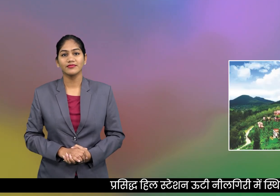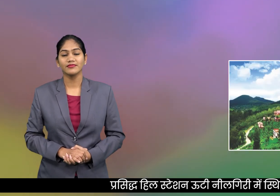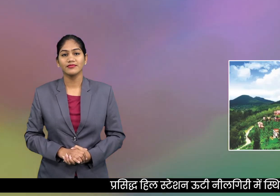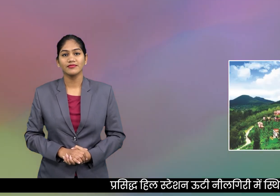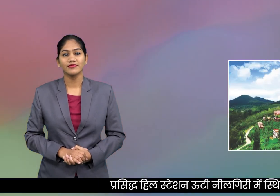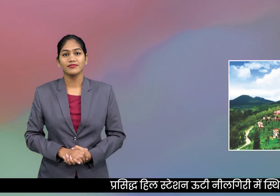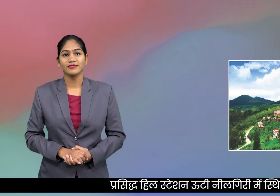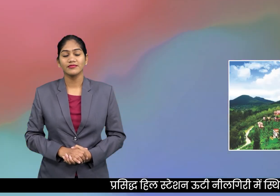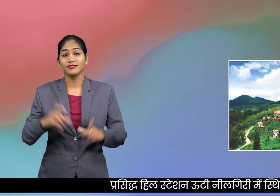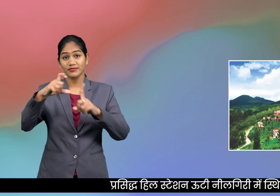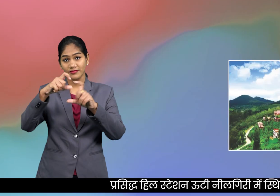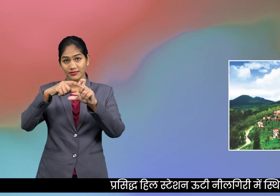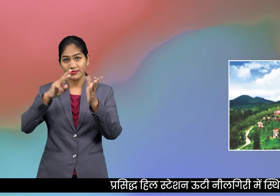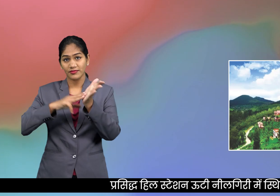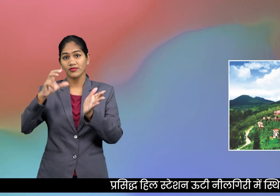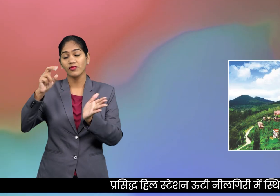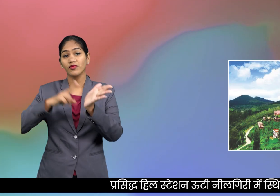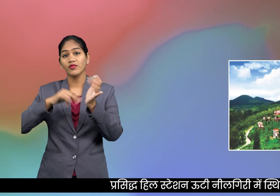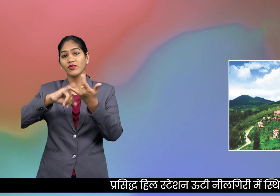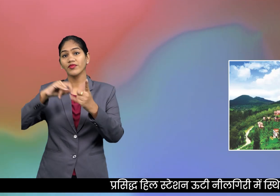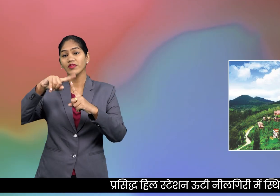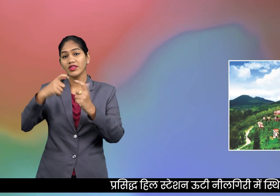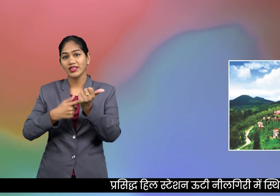प्रसिद्ध हिल स्टेशन ऊंटी नीलगिरी में स्थित है।